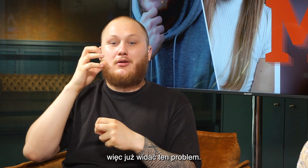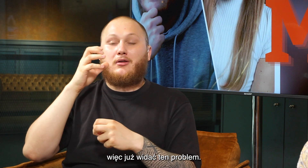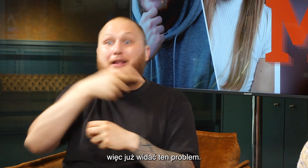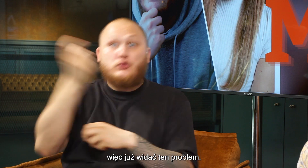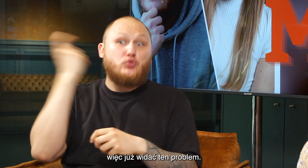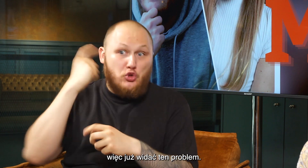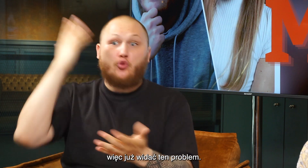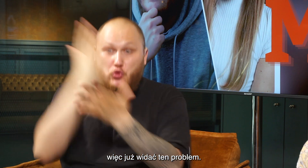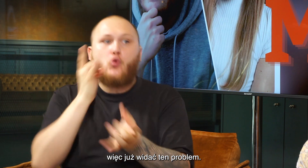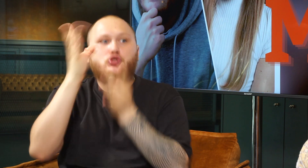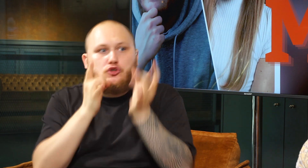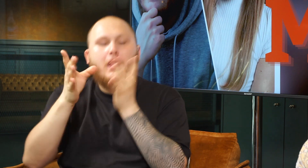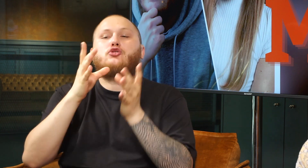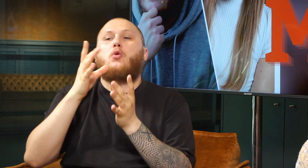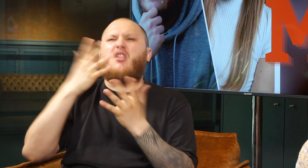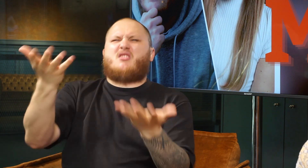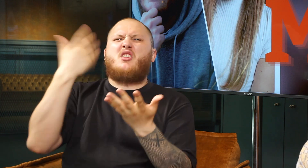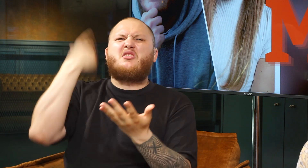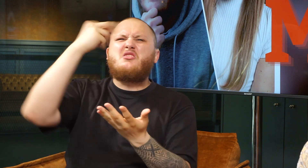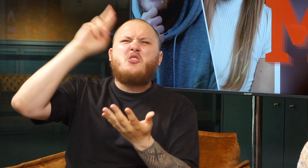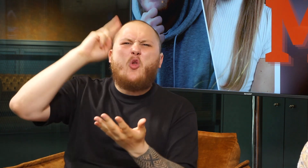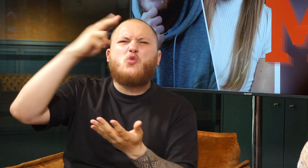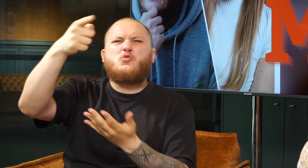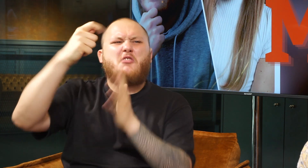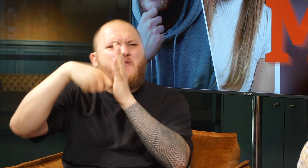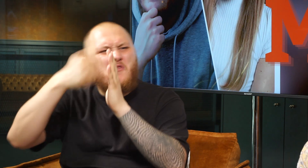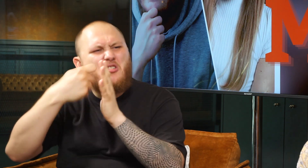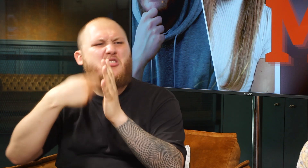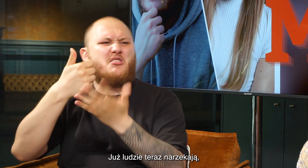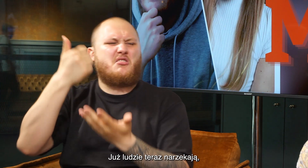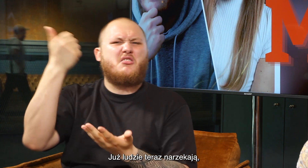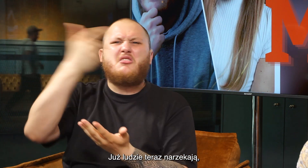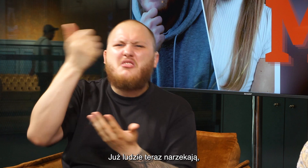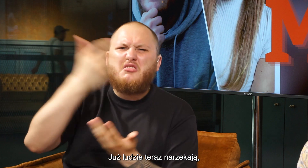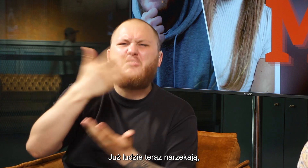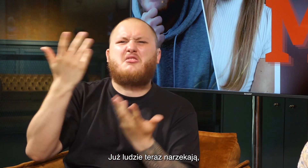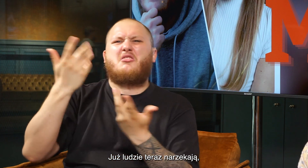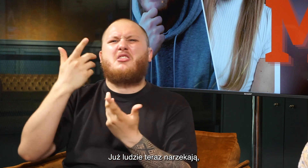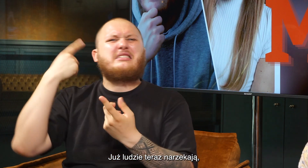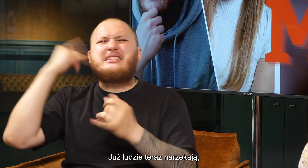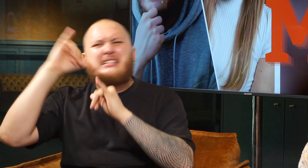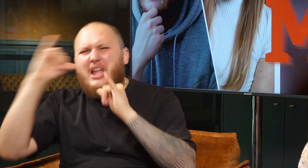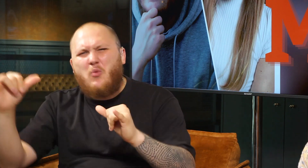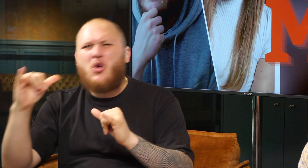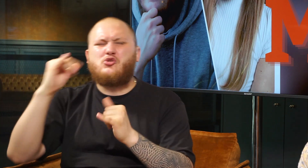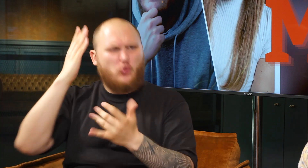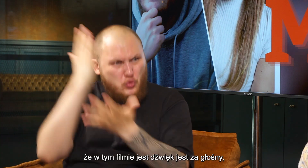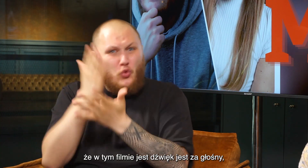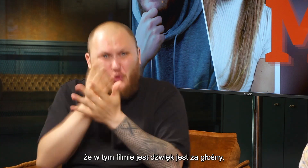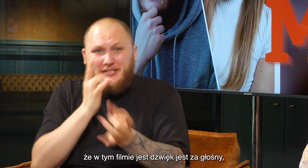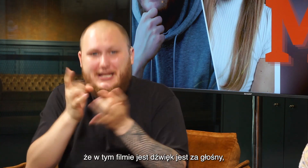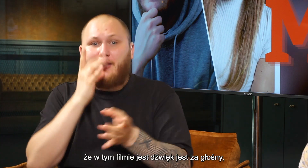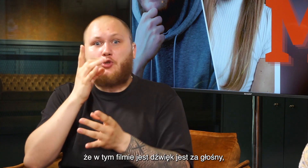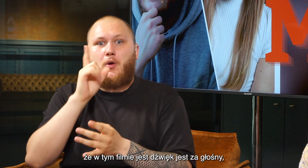już gdzieś widać teraz ten problem. Już ludzie teraz narzekają, że